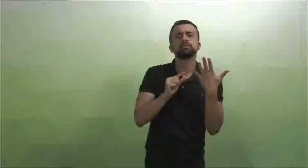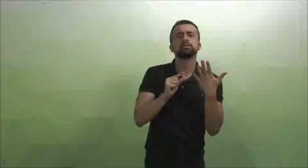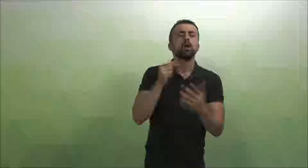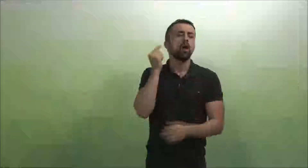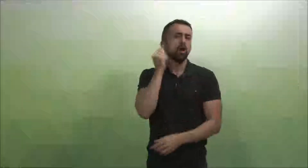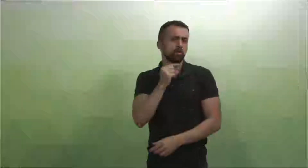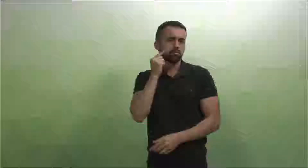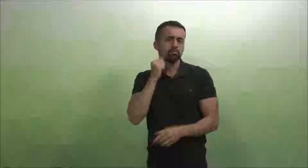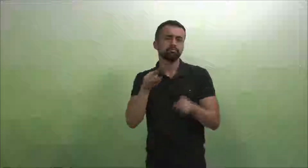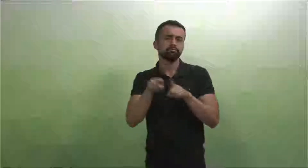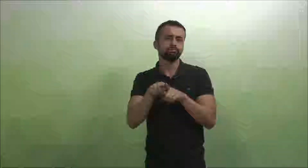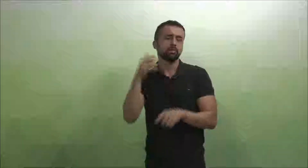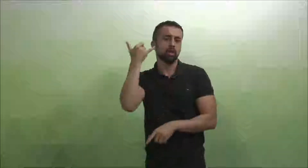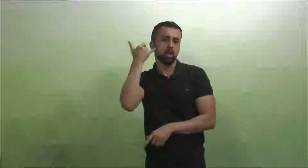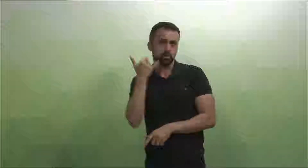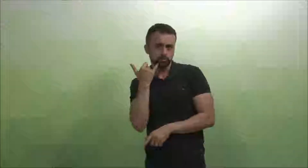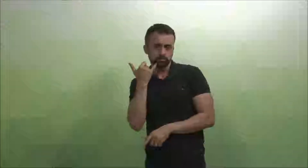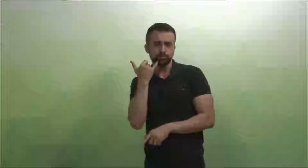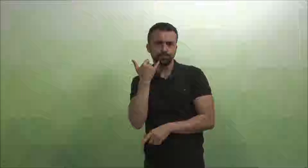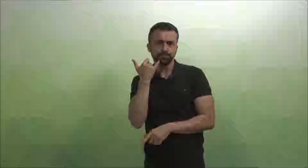Conforme Quadros e Carnot,